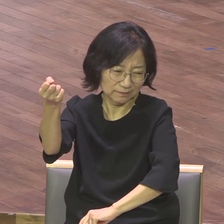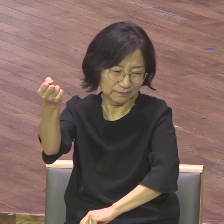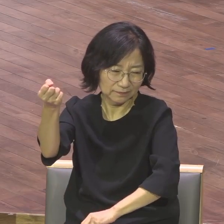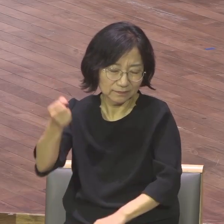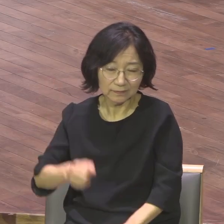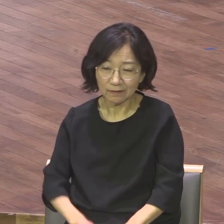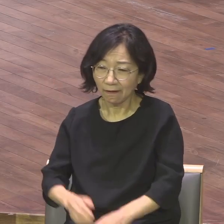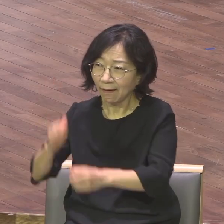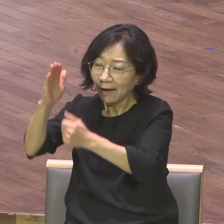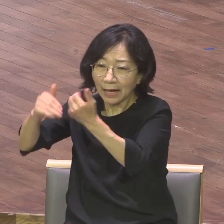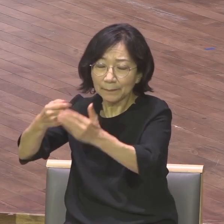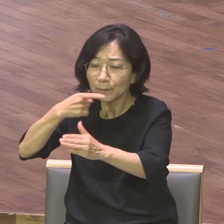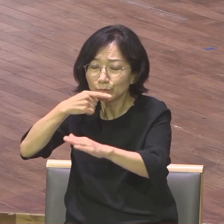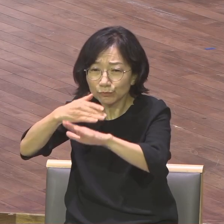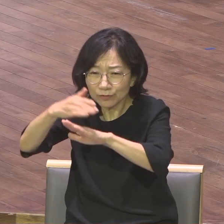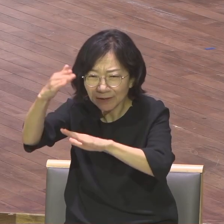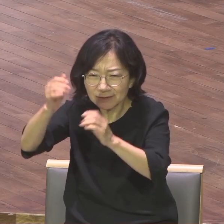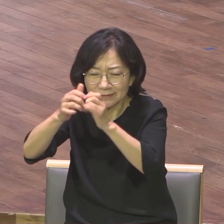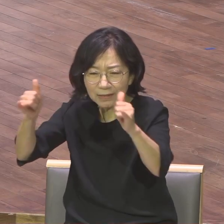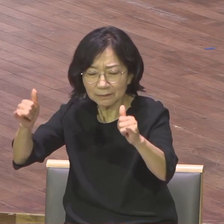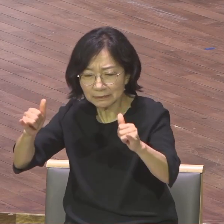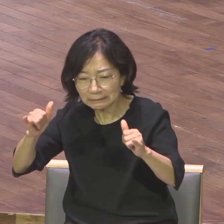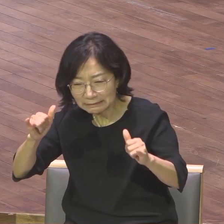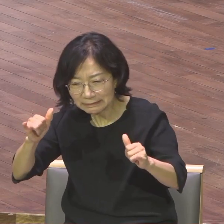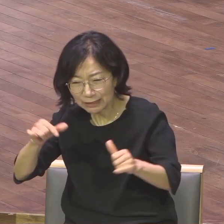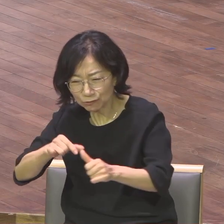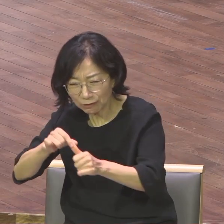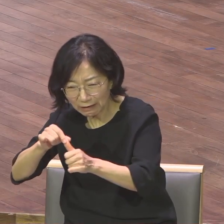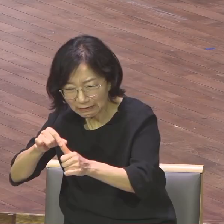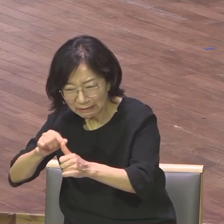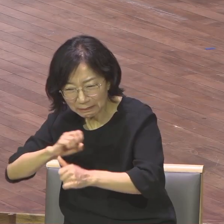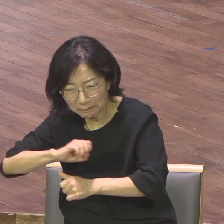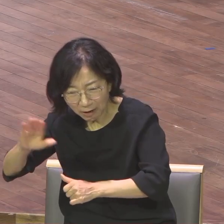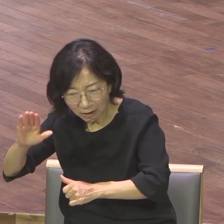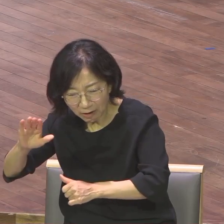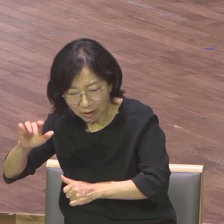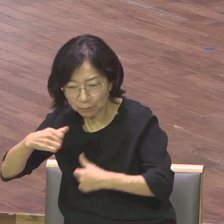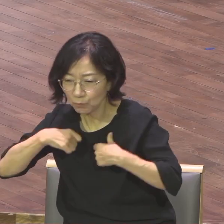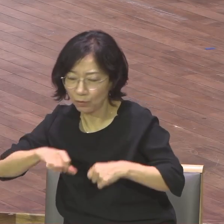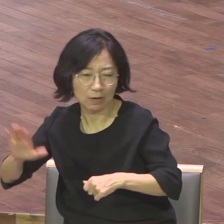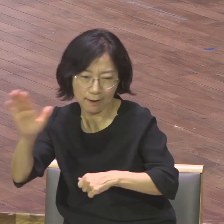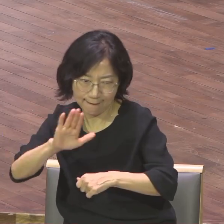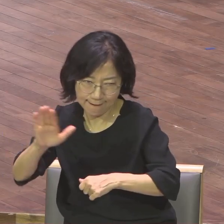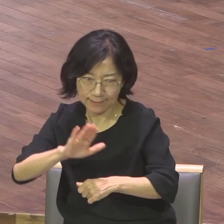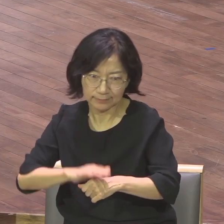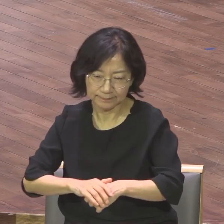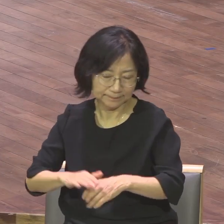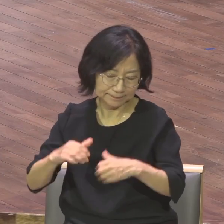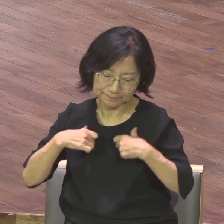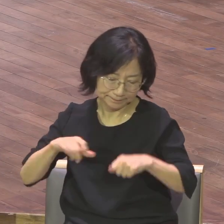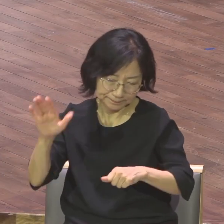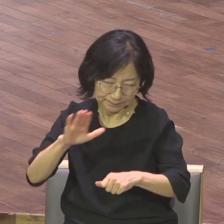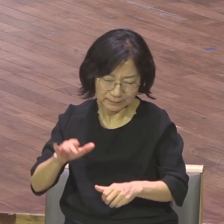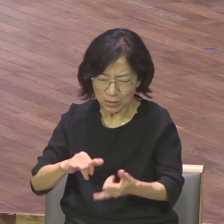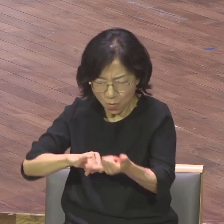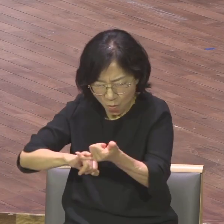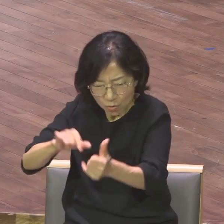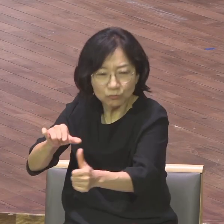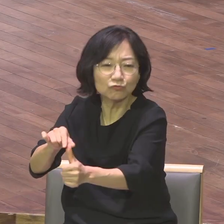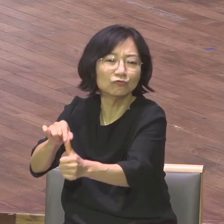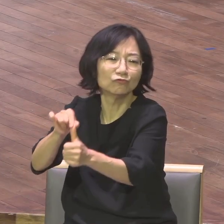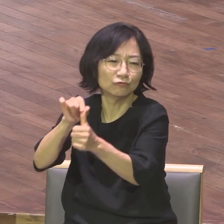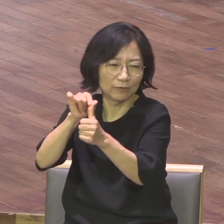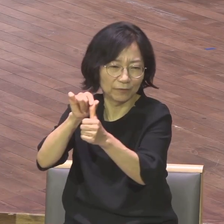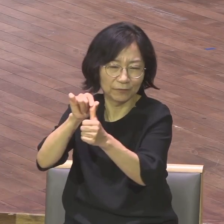하나님은 그들까지도 포기하지 않는 모습을 보여주고 계십니다. 하나님은 절대 포기하지 않습니다. 한 마리